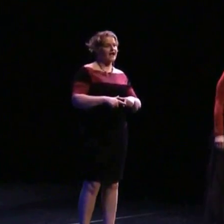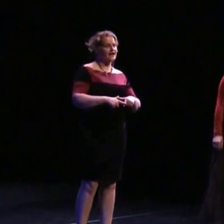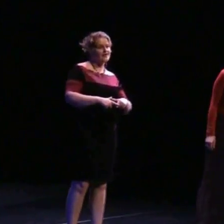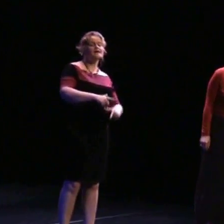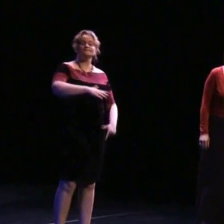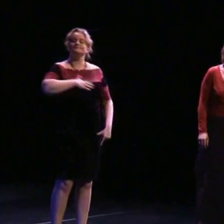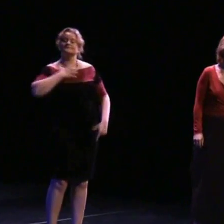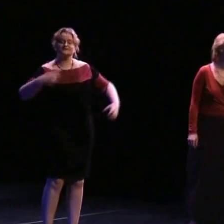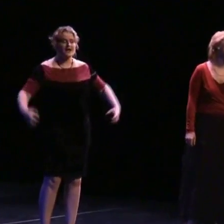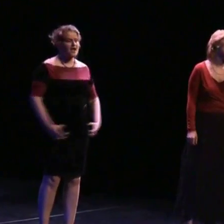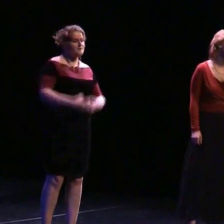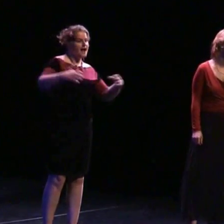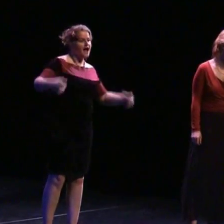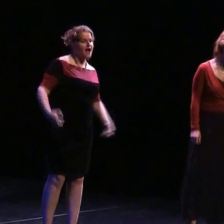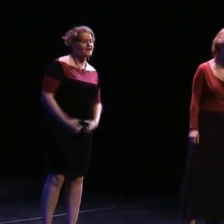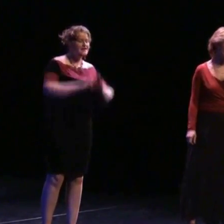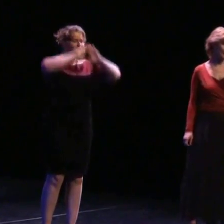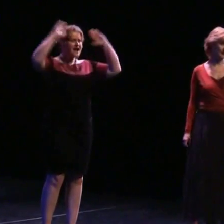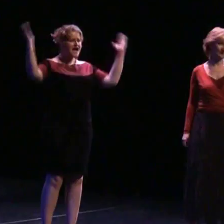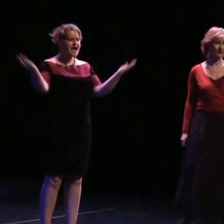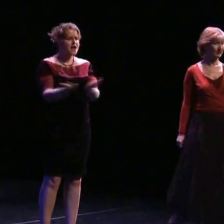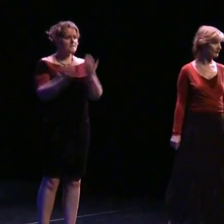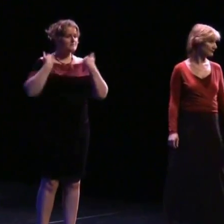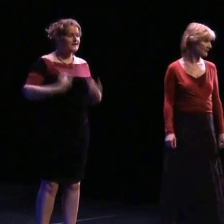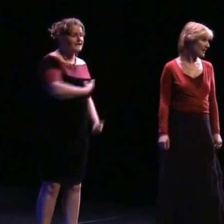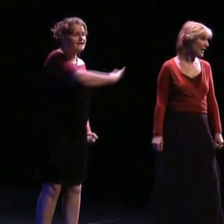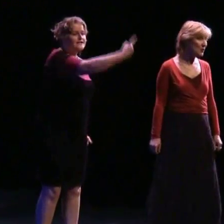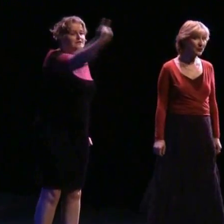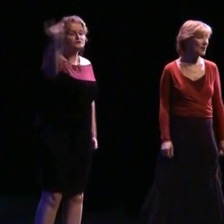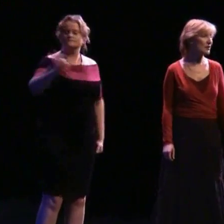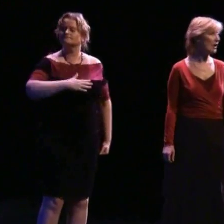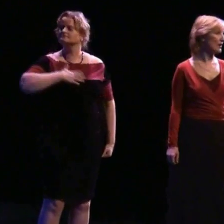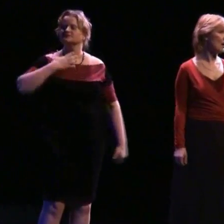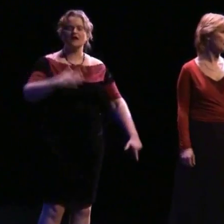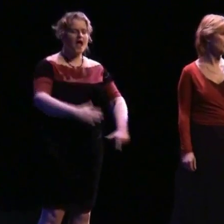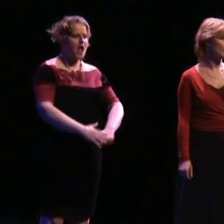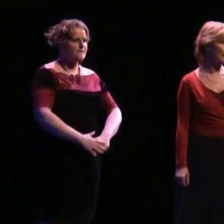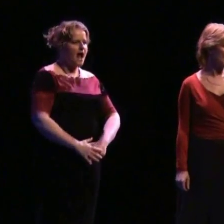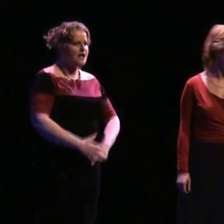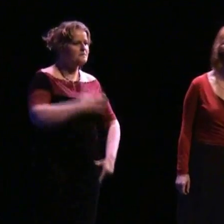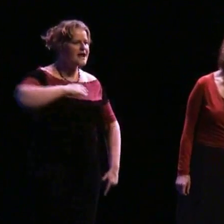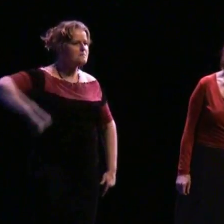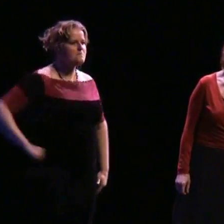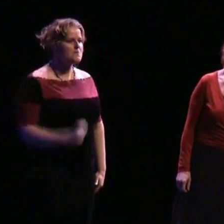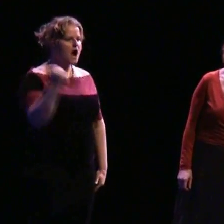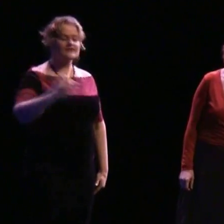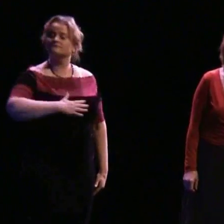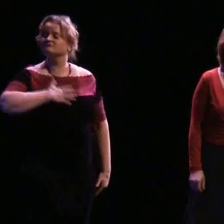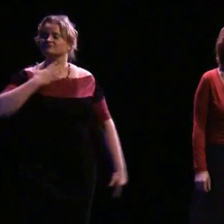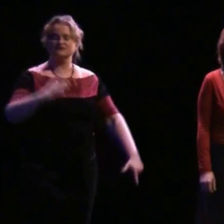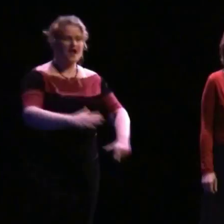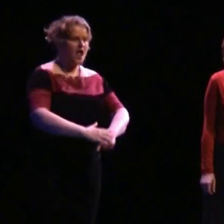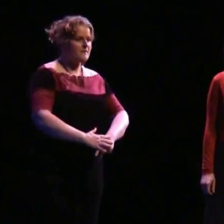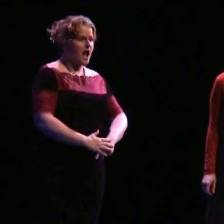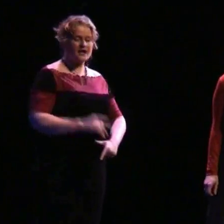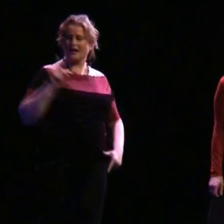Als je van vagina's houdt, dan hou je ook van schaamhaar. Heel veel mensen houden helemaal niet van dat haar daar. Mijn man bijvoorbeeld.